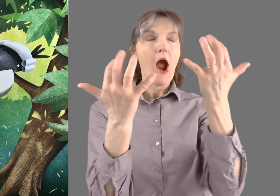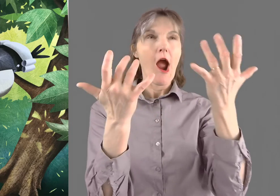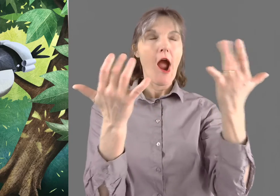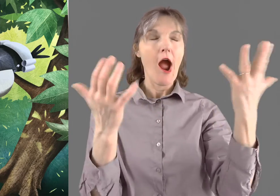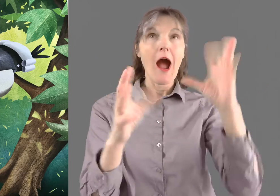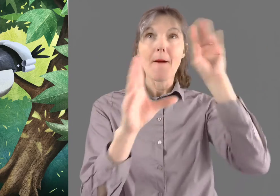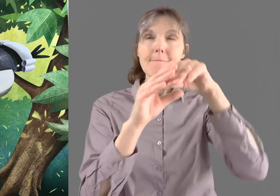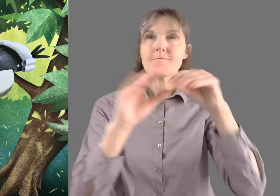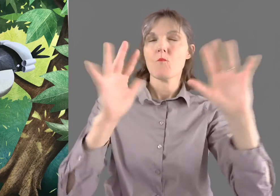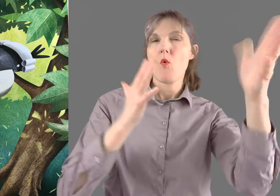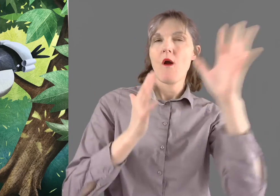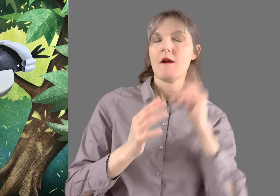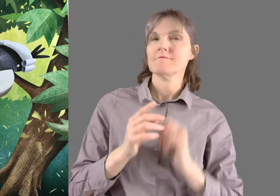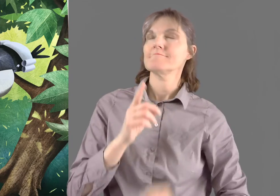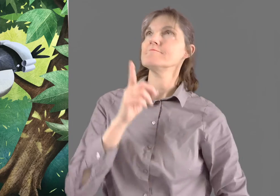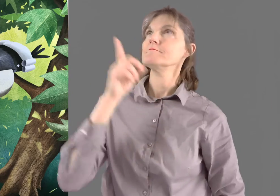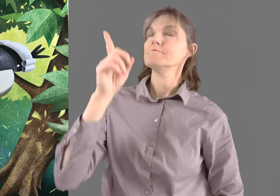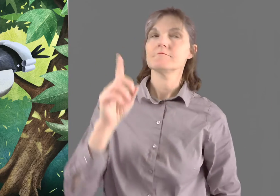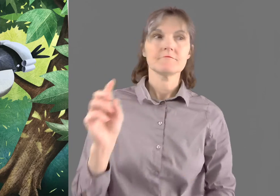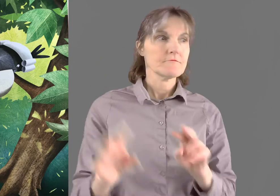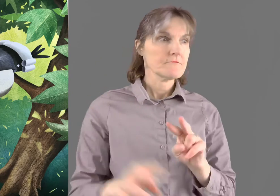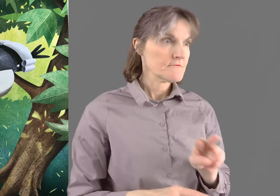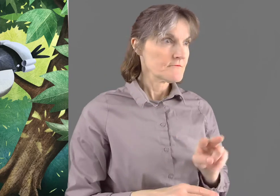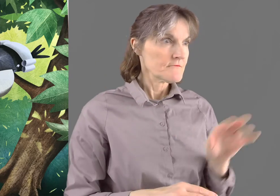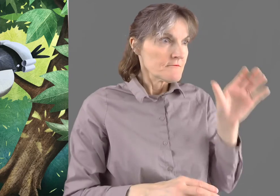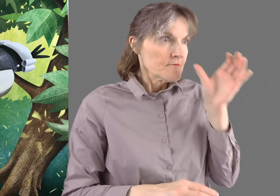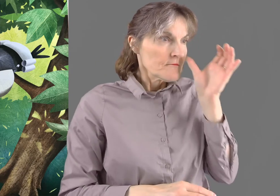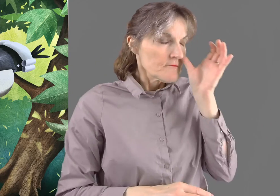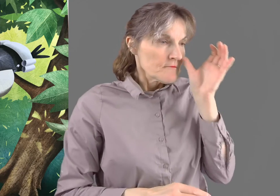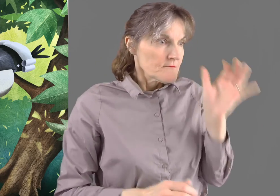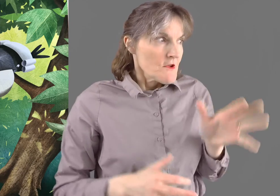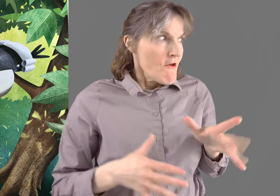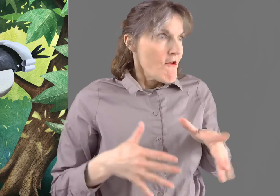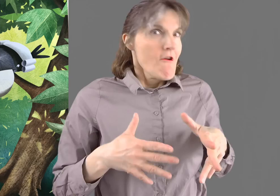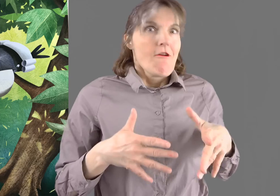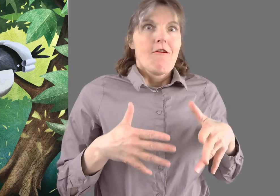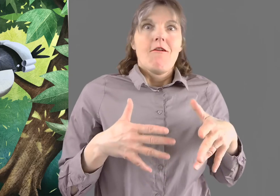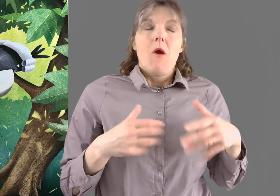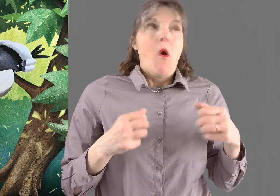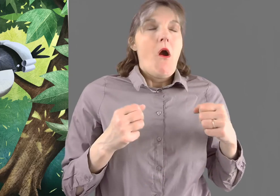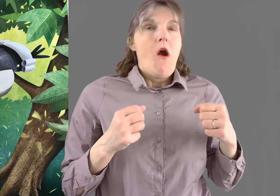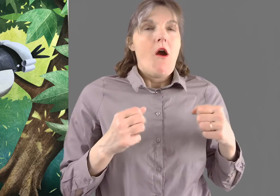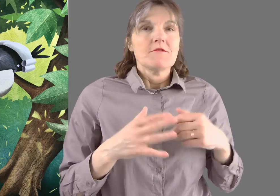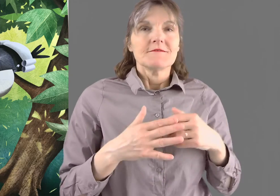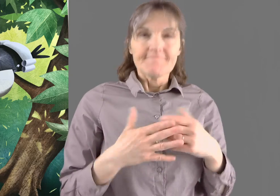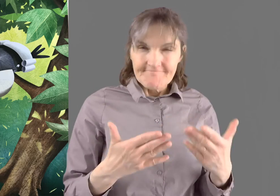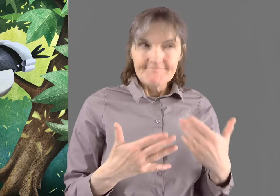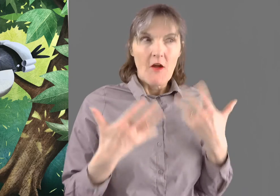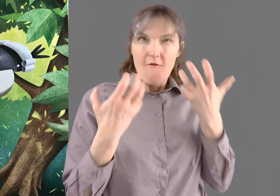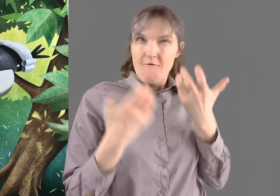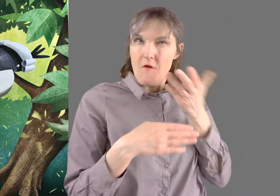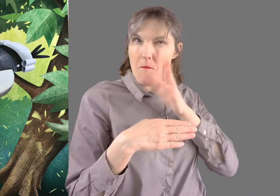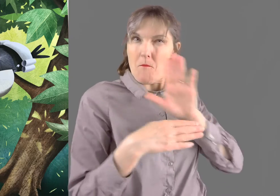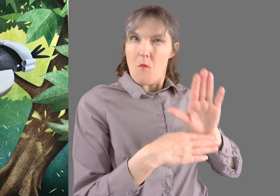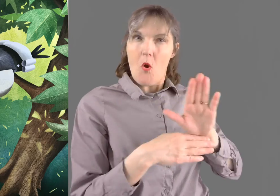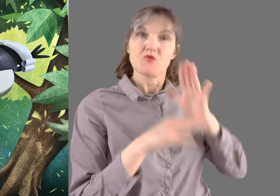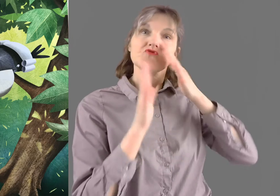mots, le corbeau ne se sent pas de joie, et pour montrer sa belle voix, il ouvre